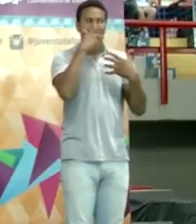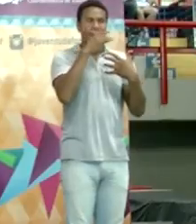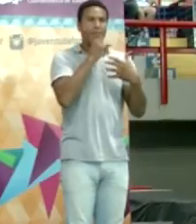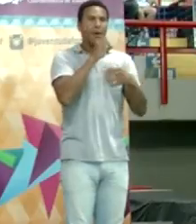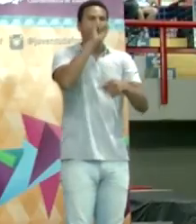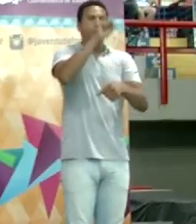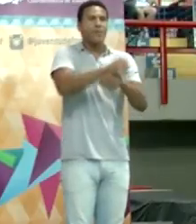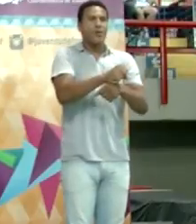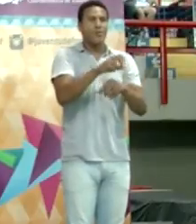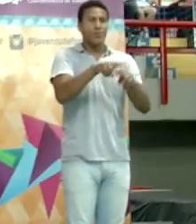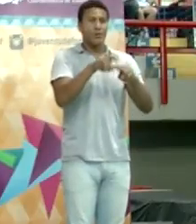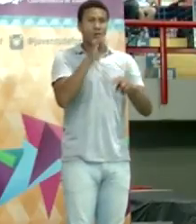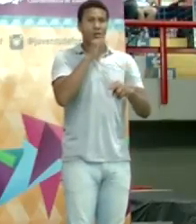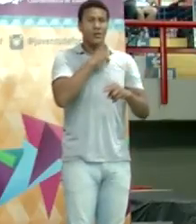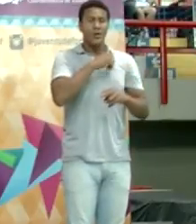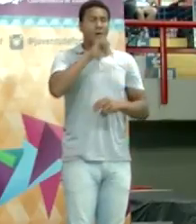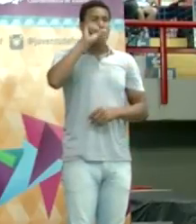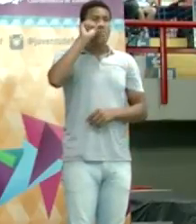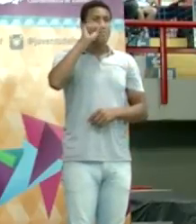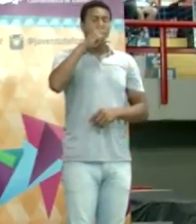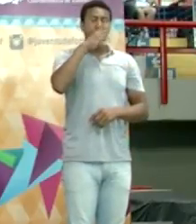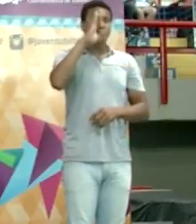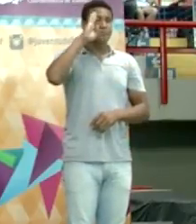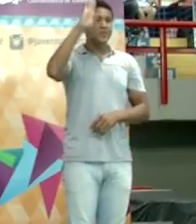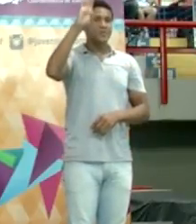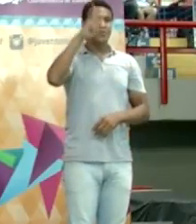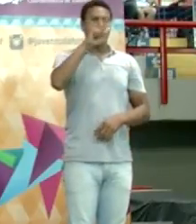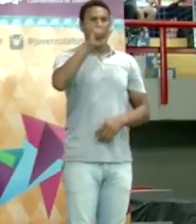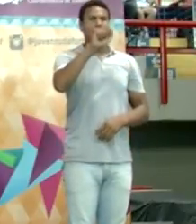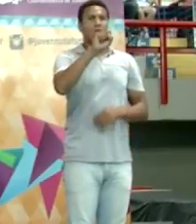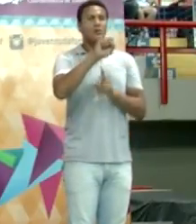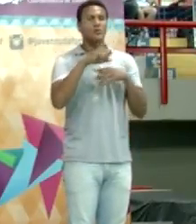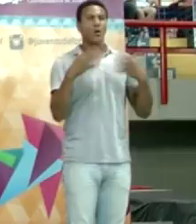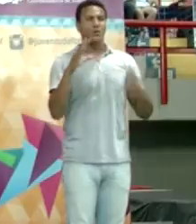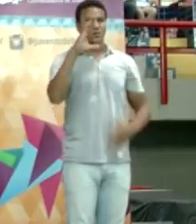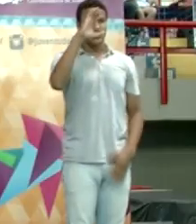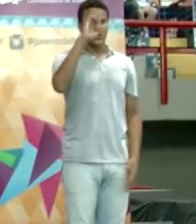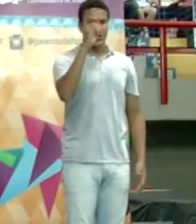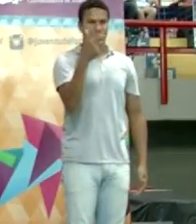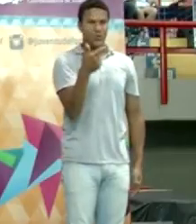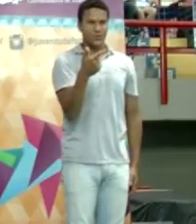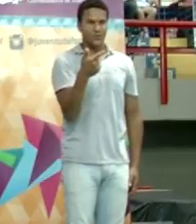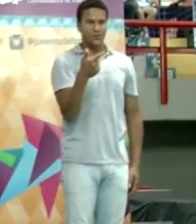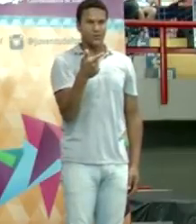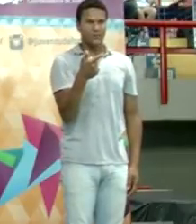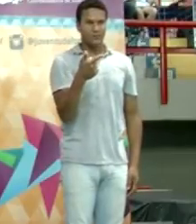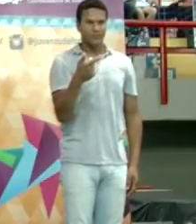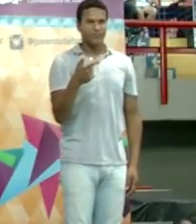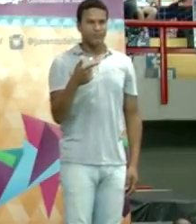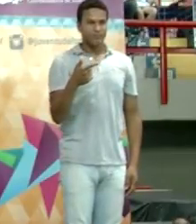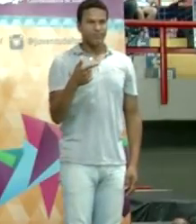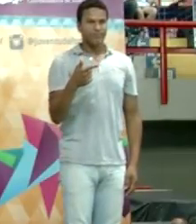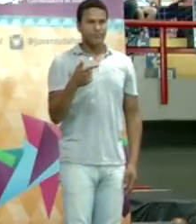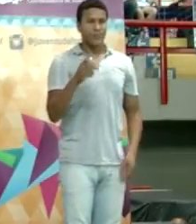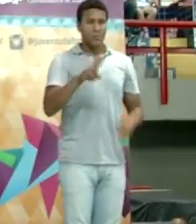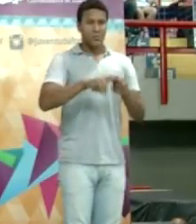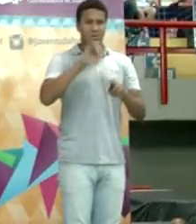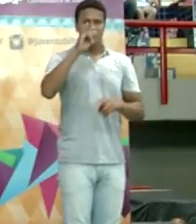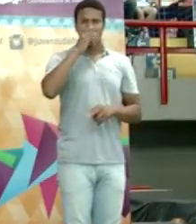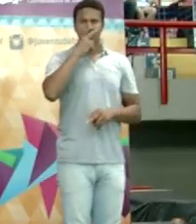CO2. Se você deixar um carro no meio do sol, fechado, de